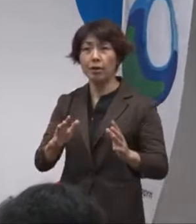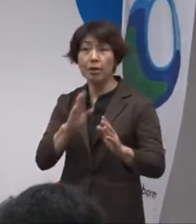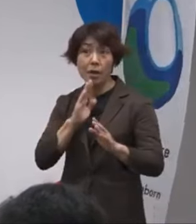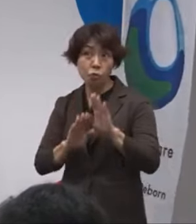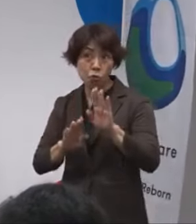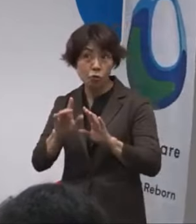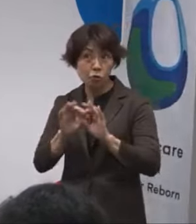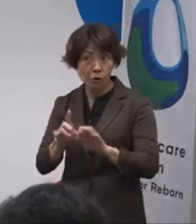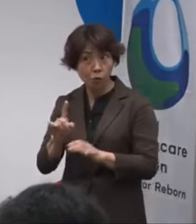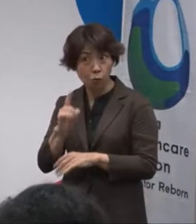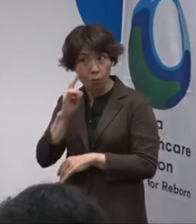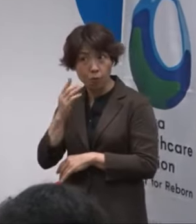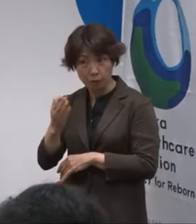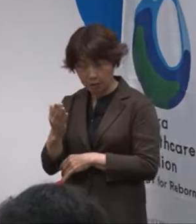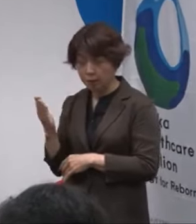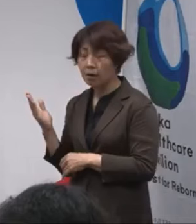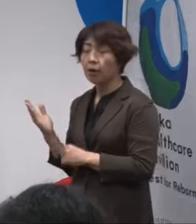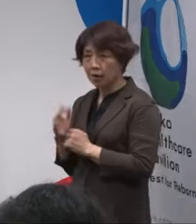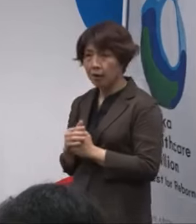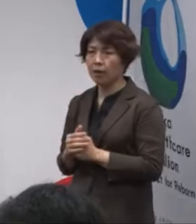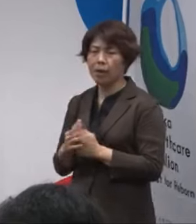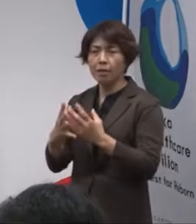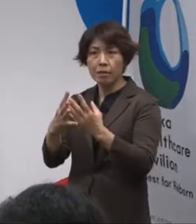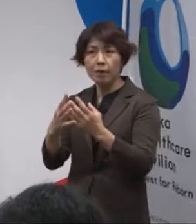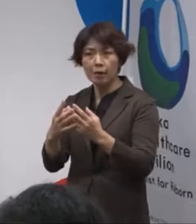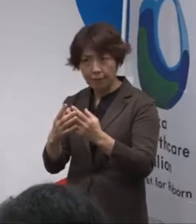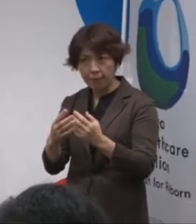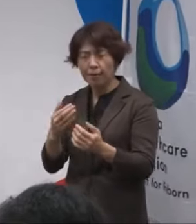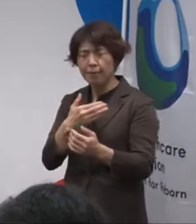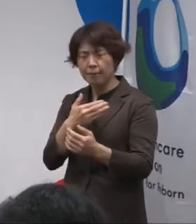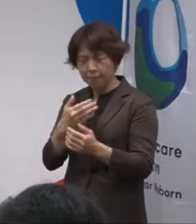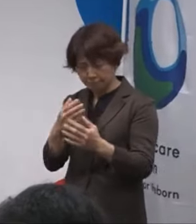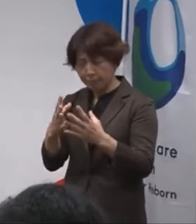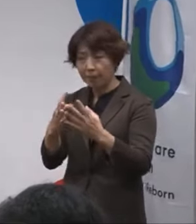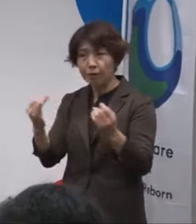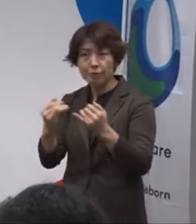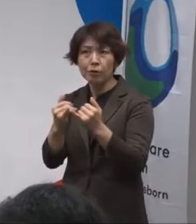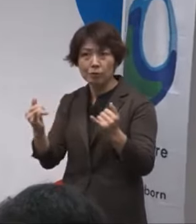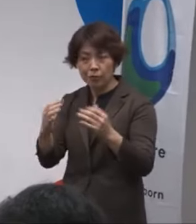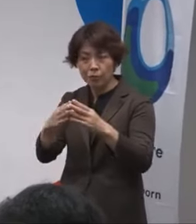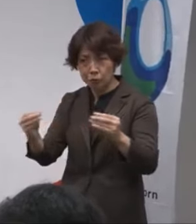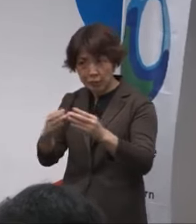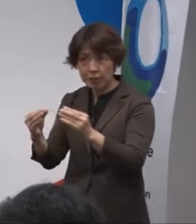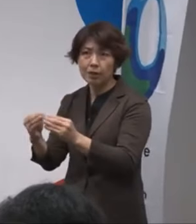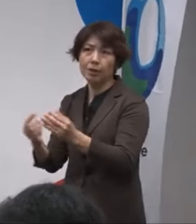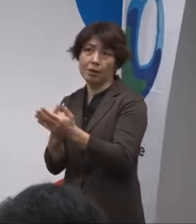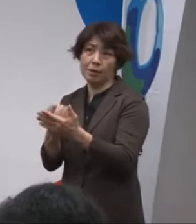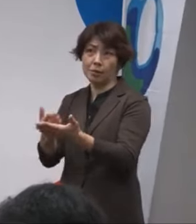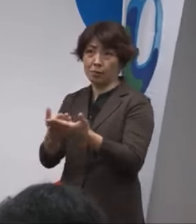はり一つでも多くの国に参加してもらいたいと思います。その中で、